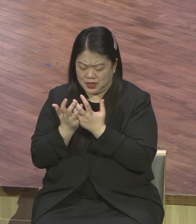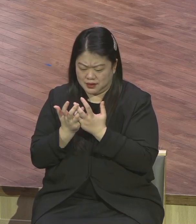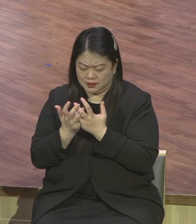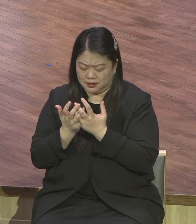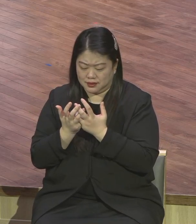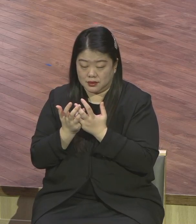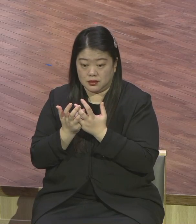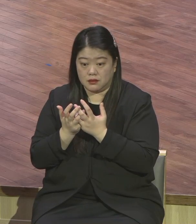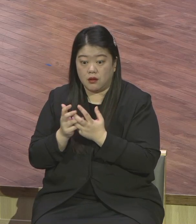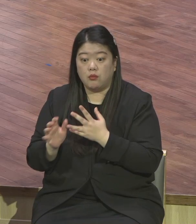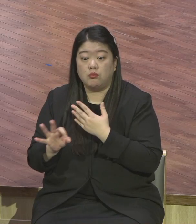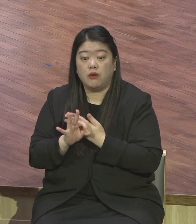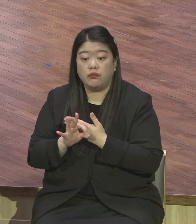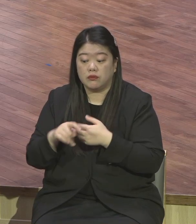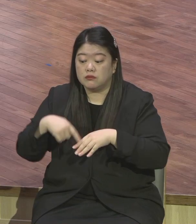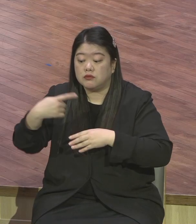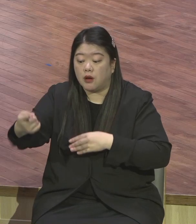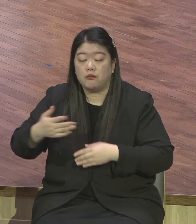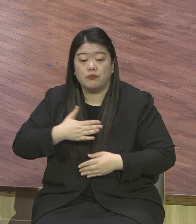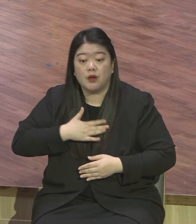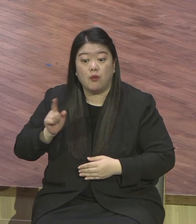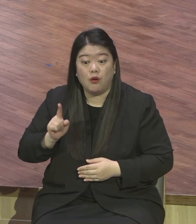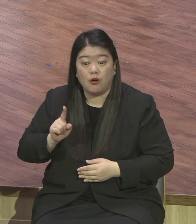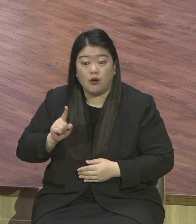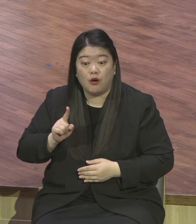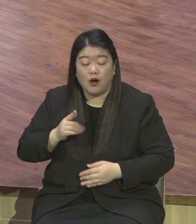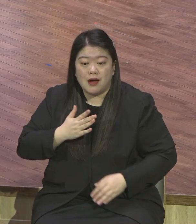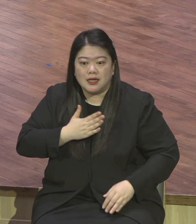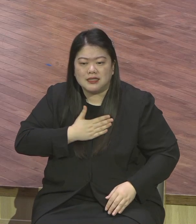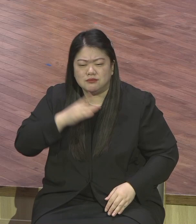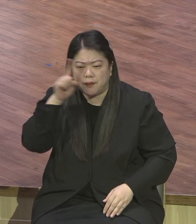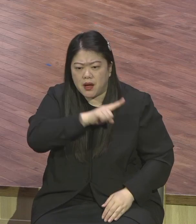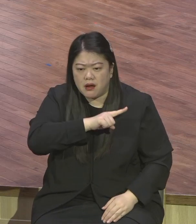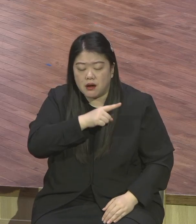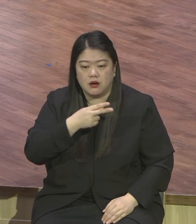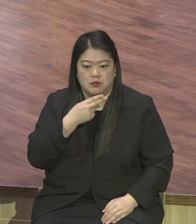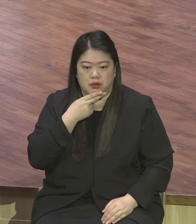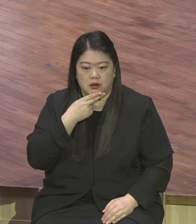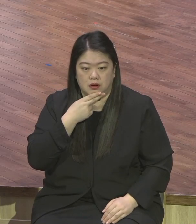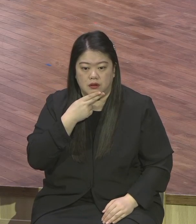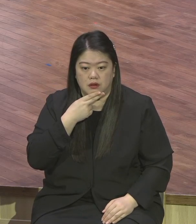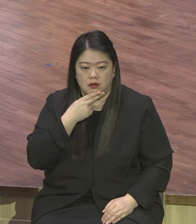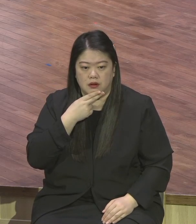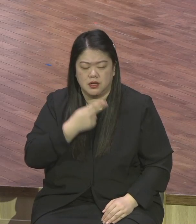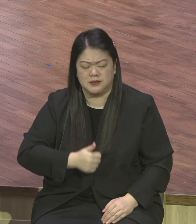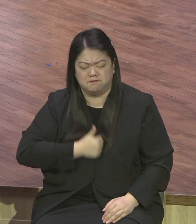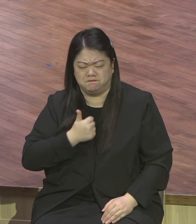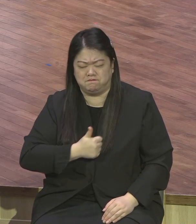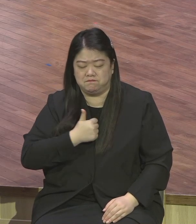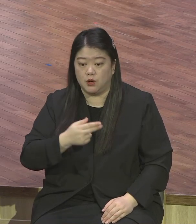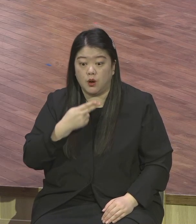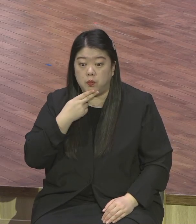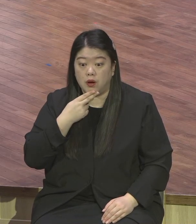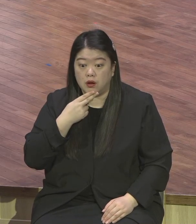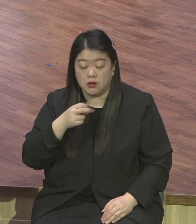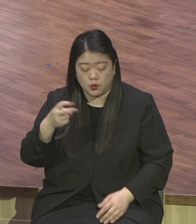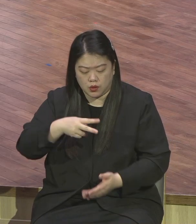피곤하지 않아요. 성령이 충만하면 기분 나쁘지 않아요. 짜증이 안 나요. 후회가 안